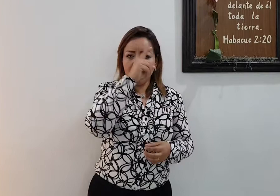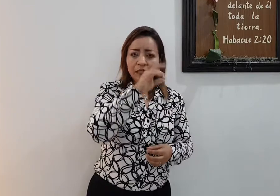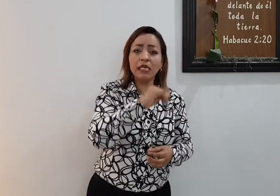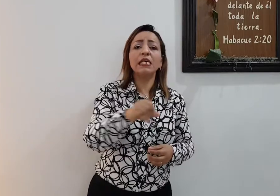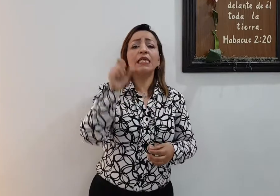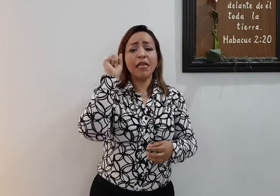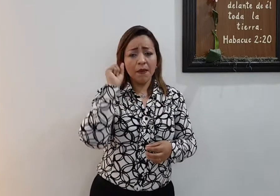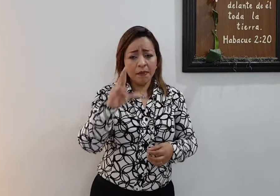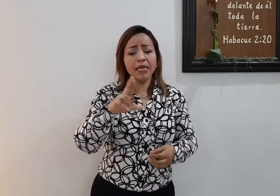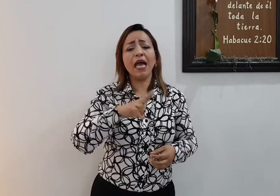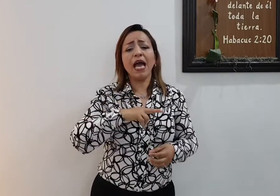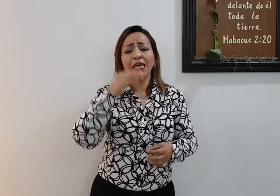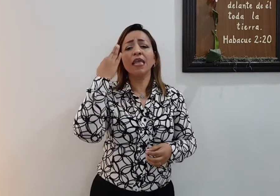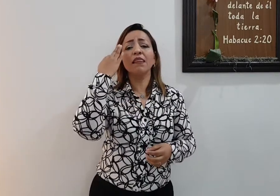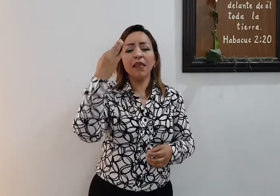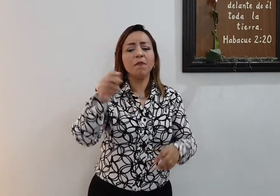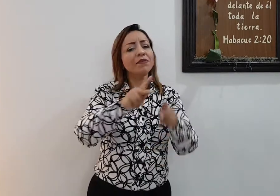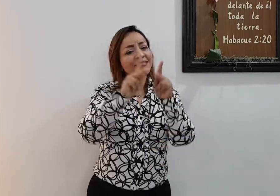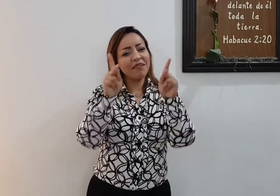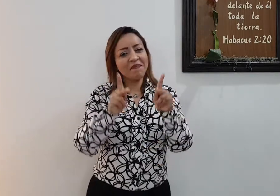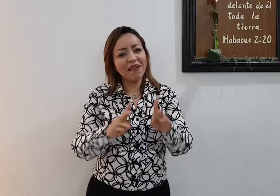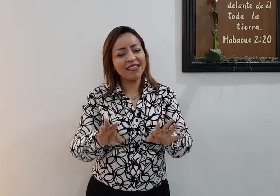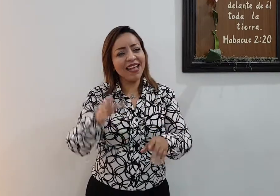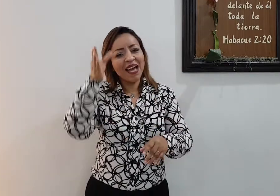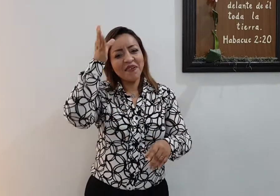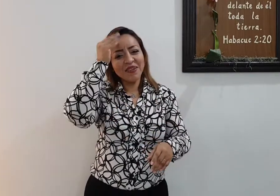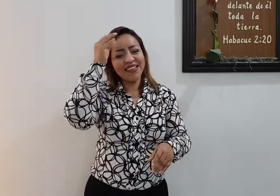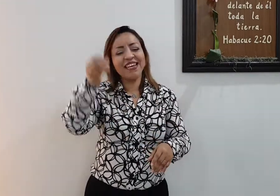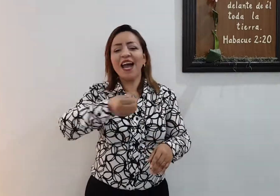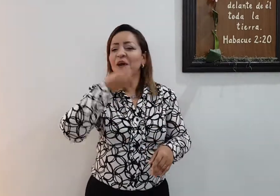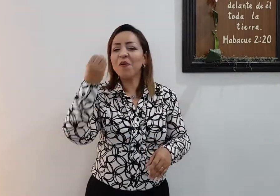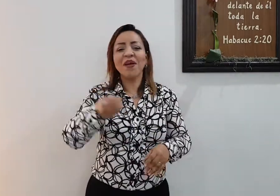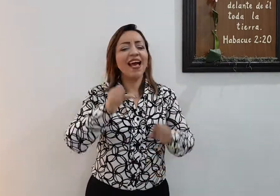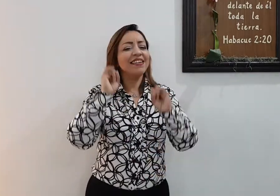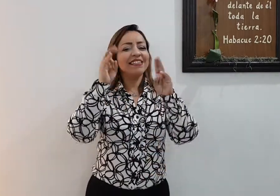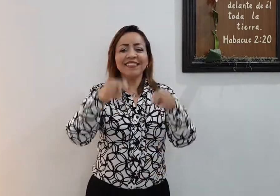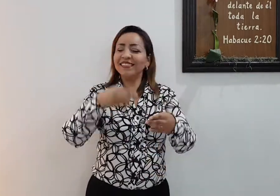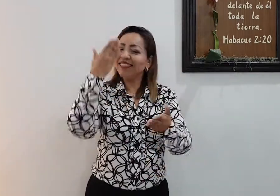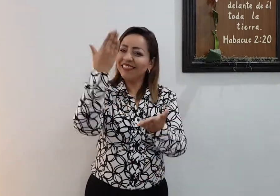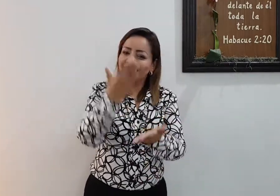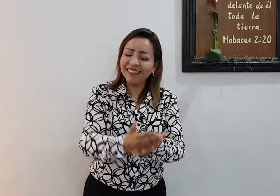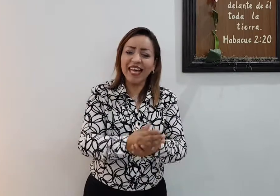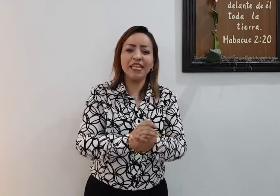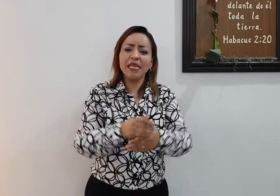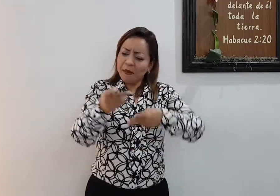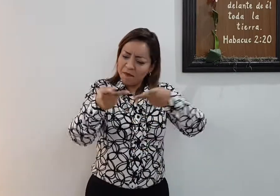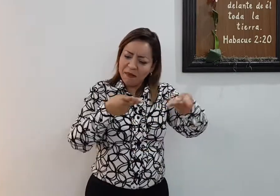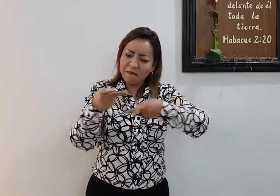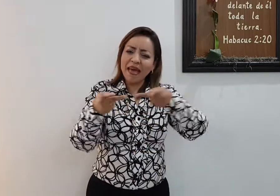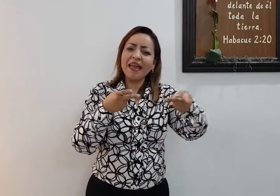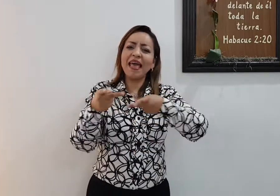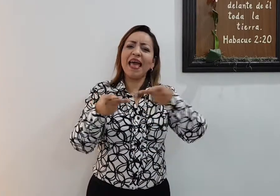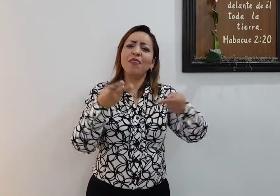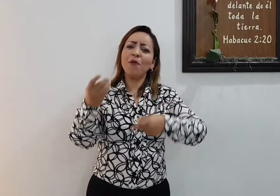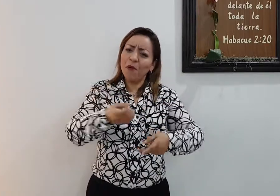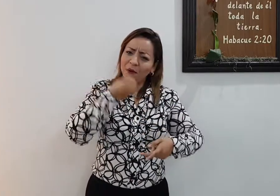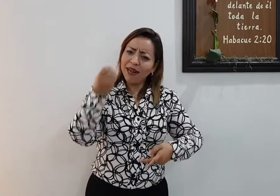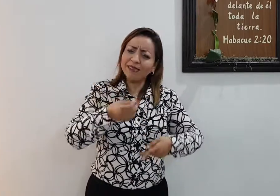aprender a orar sin cesar. No espere que lleguen las crisis, hermano. Esté preparado para cuando llegue. Dice que